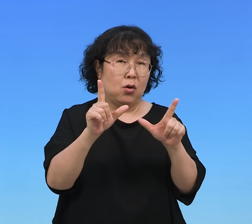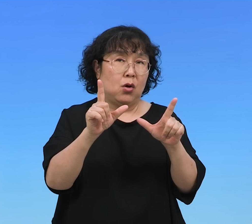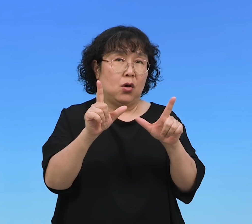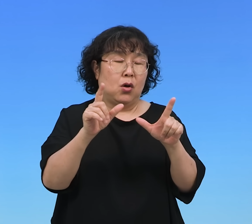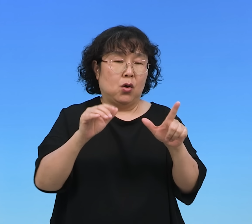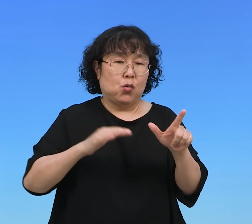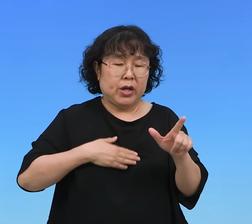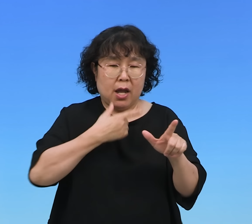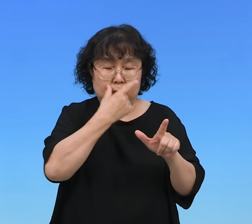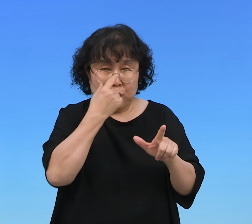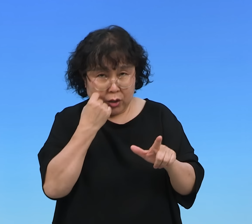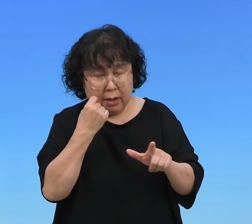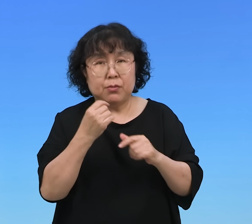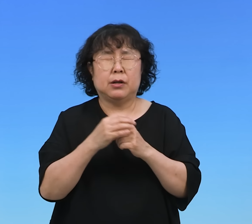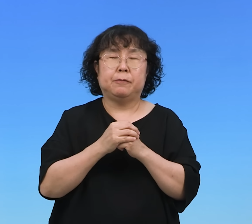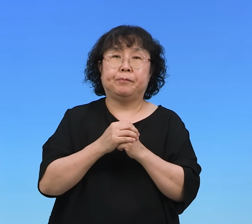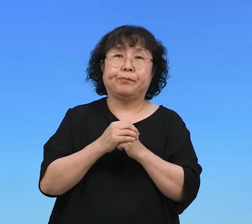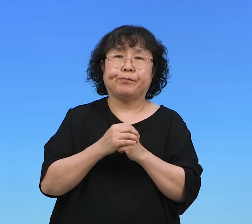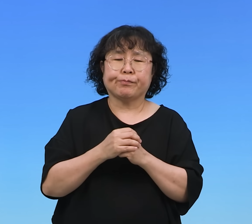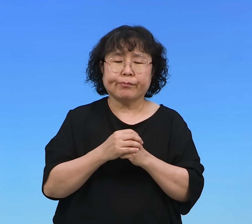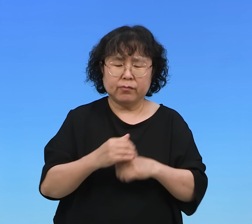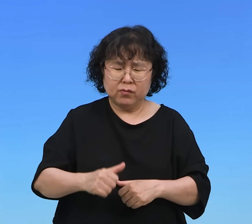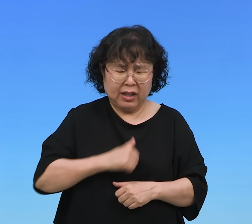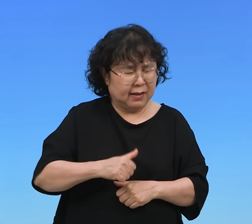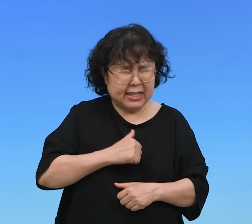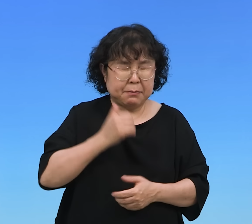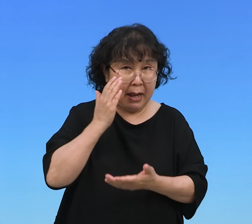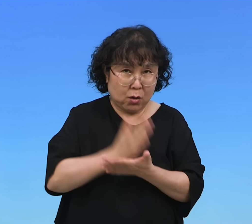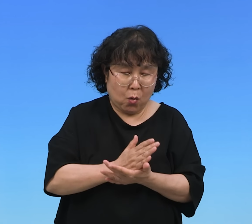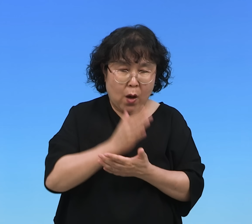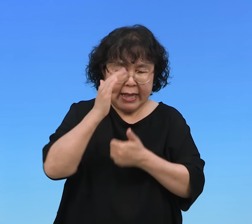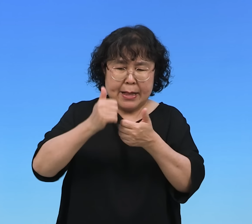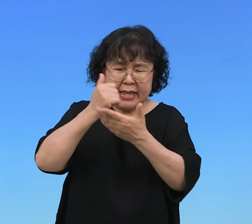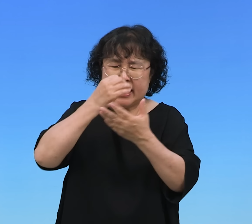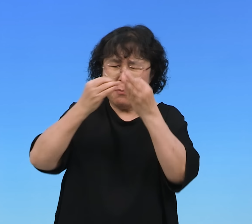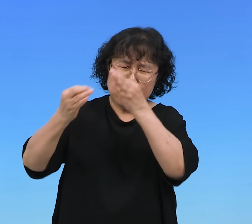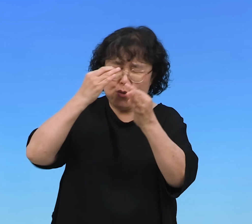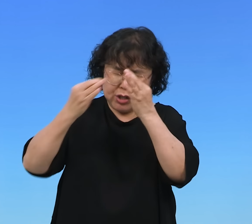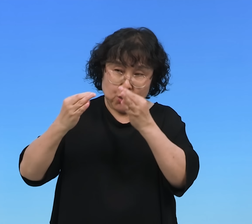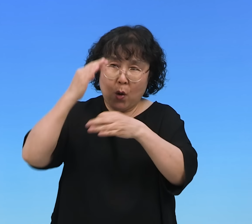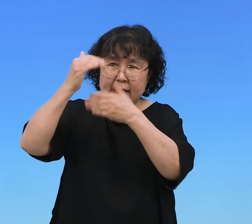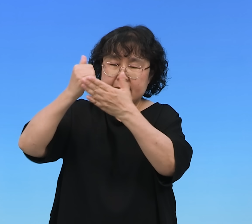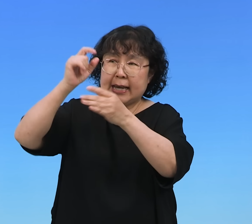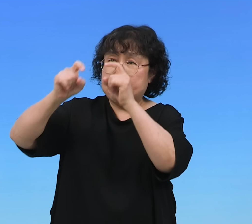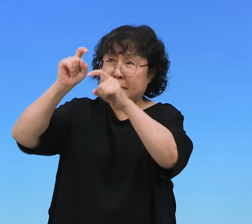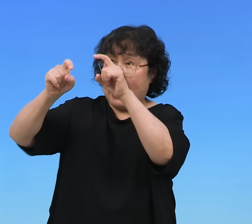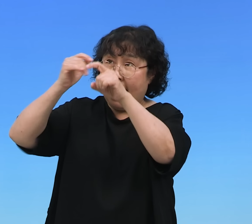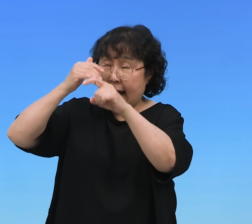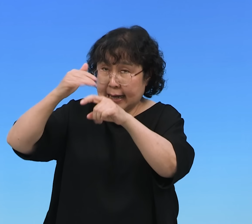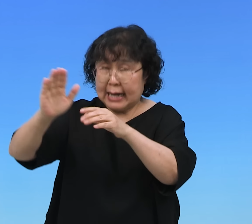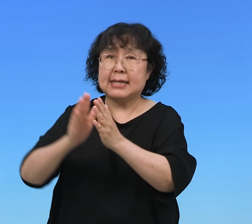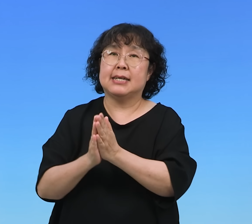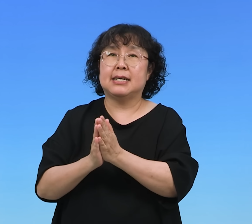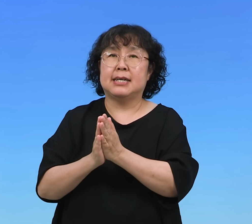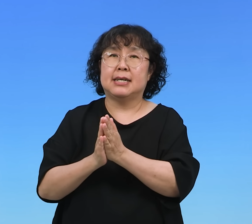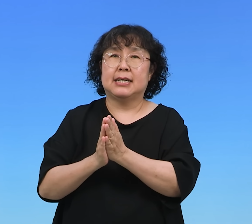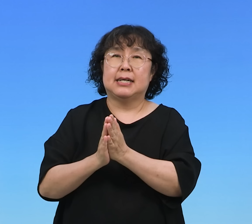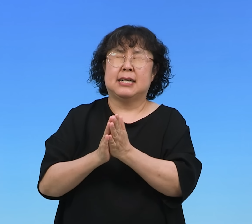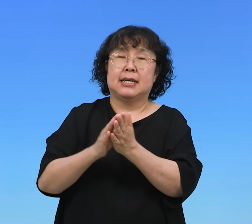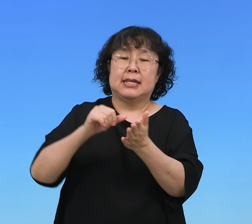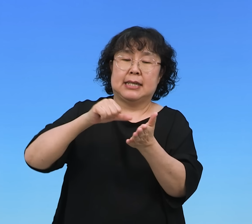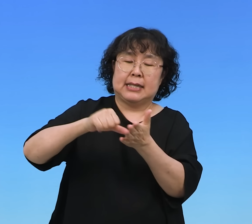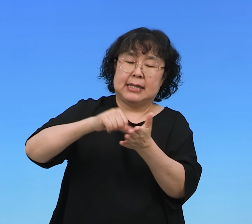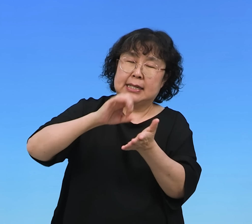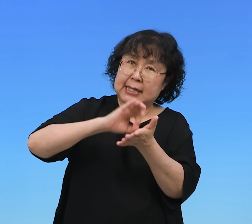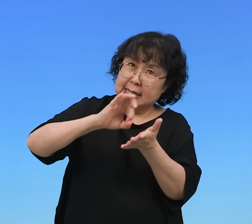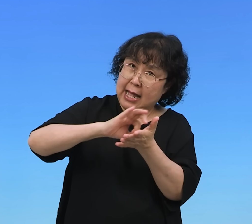아니라 우리의 결핍을 하나님께 부르짖는, 하나님께 나아가는 재료로, 도구로